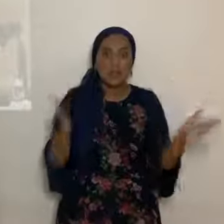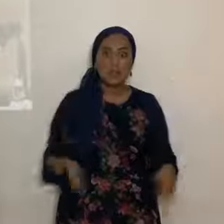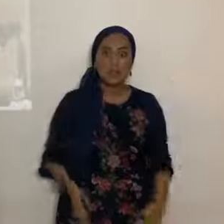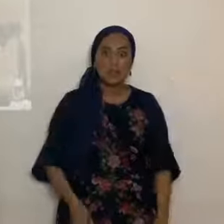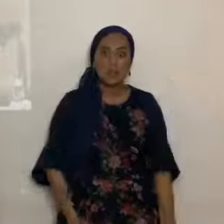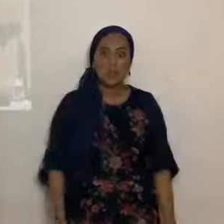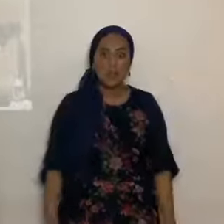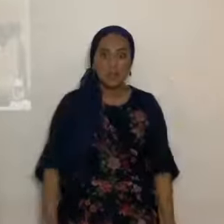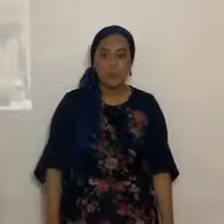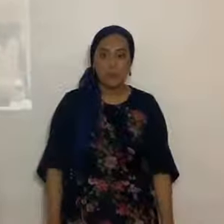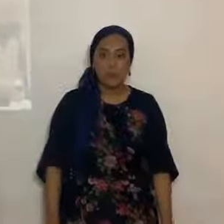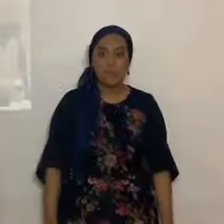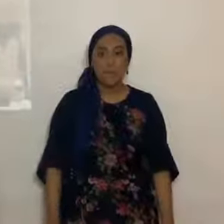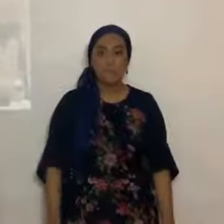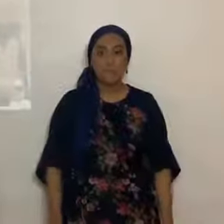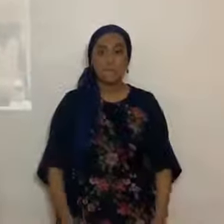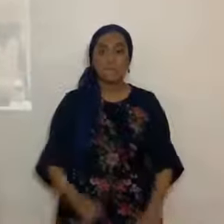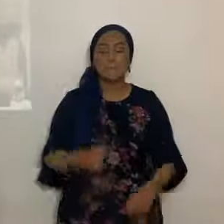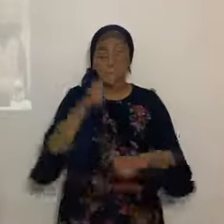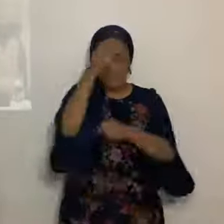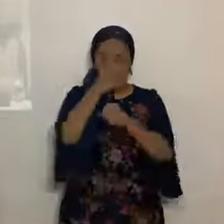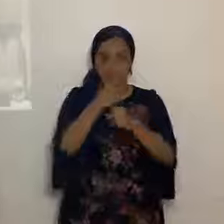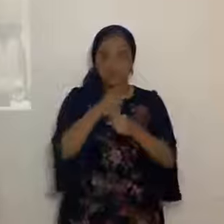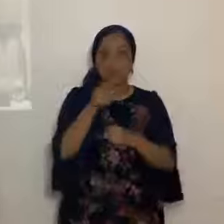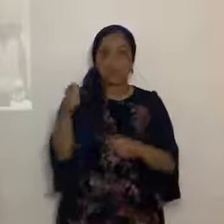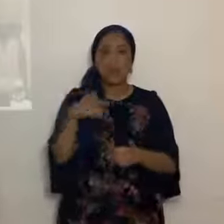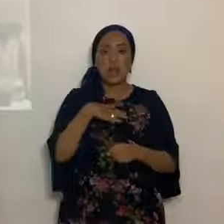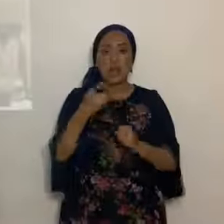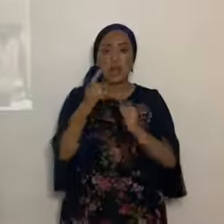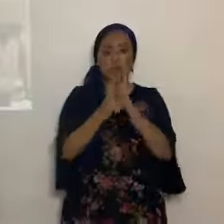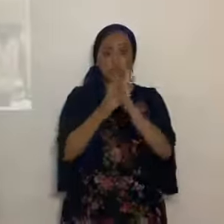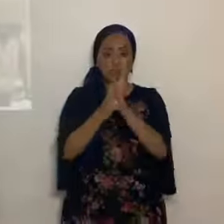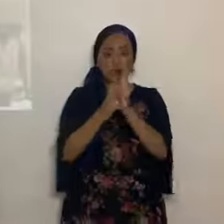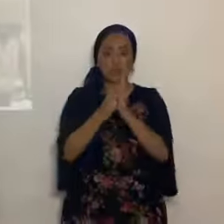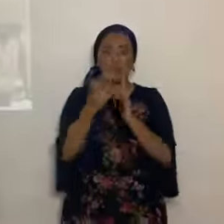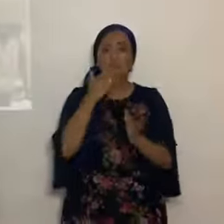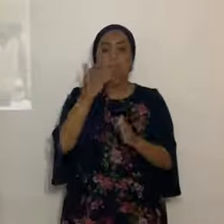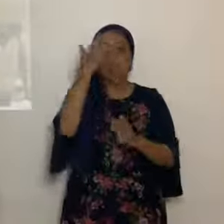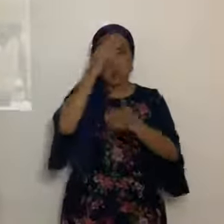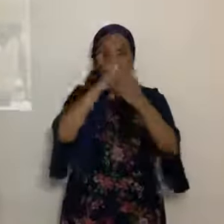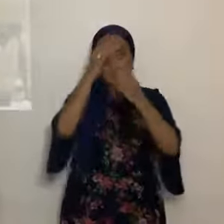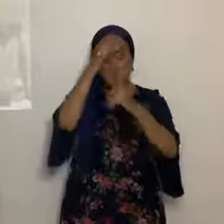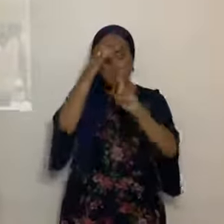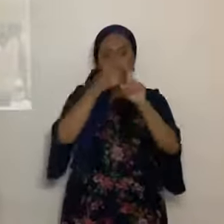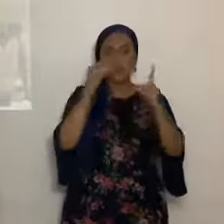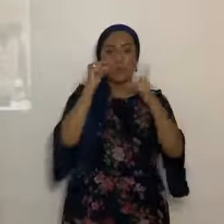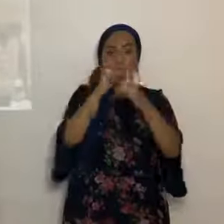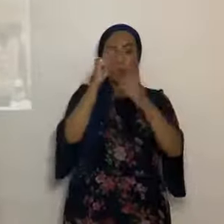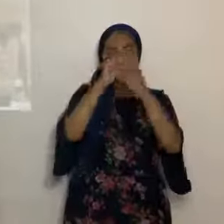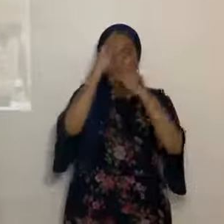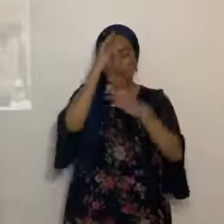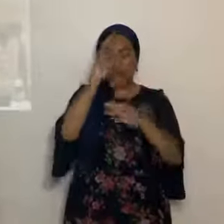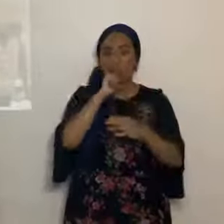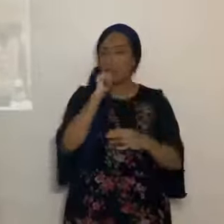¿Sí? Pero los que son hermanos les gustan estos videos, gracias a Dios, pues son de la palabra del Eterno, no es mi